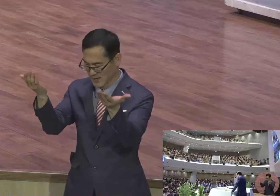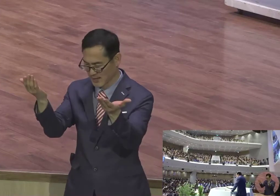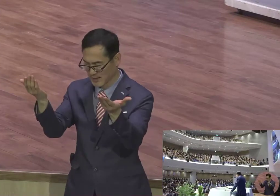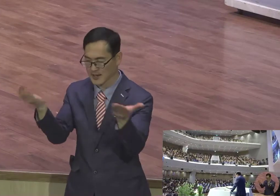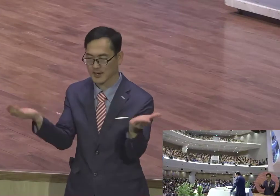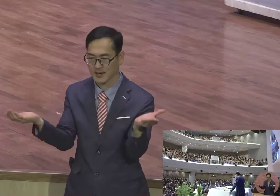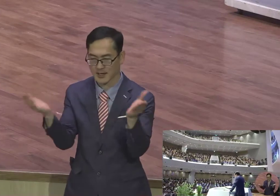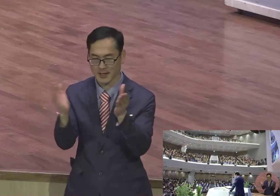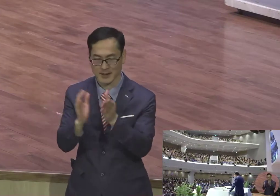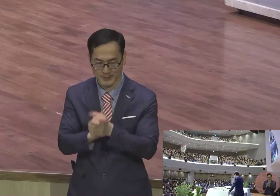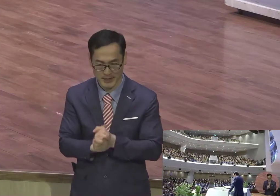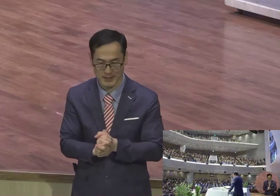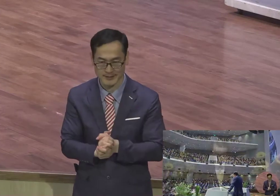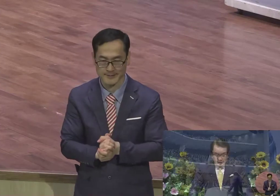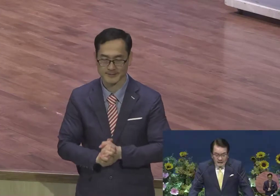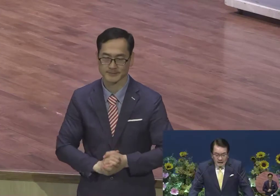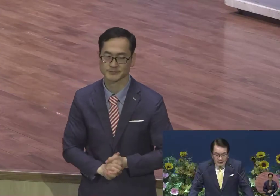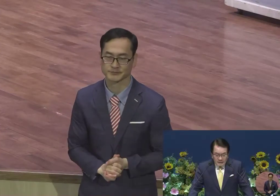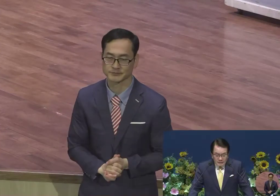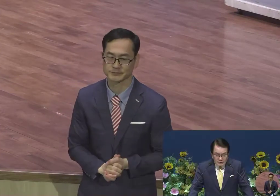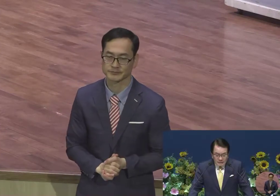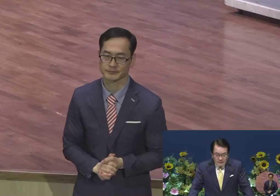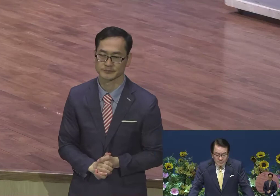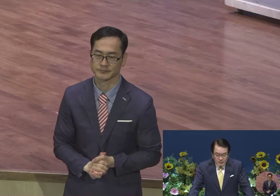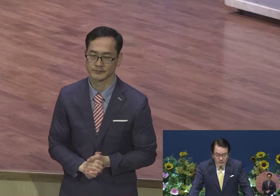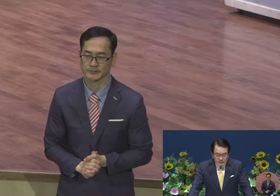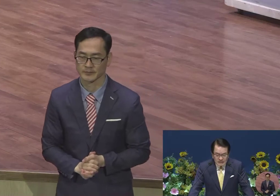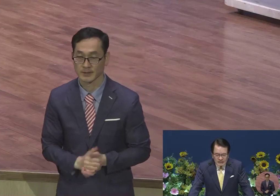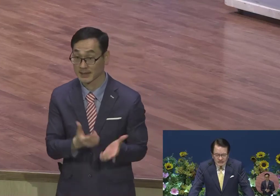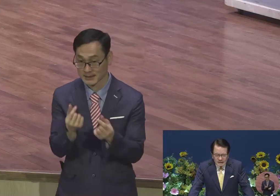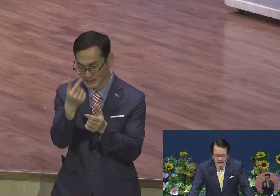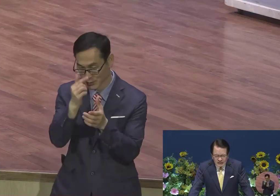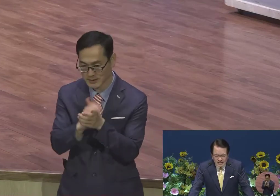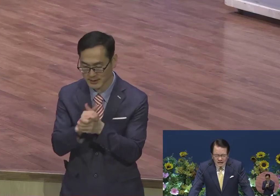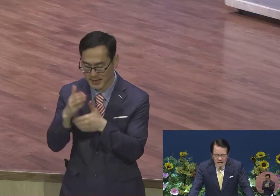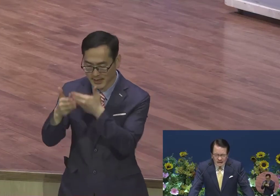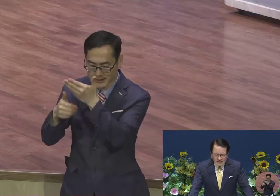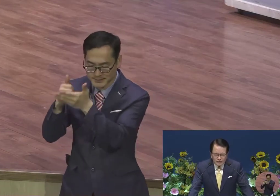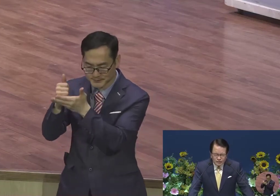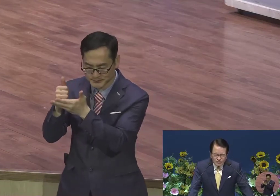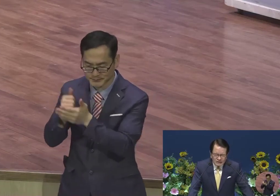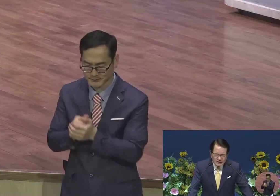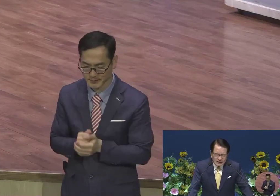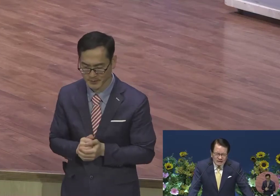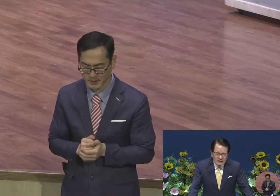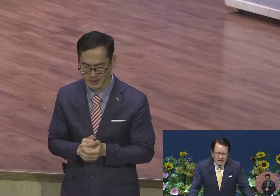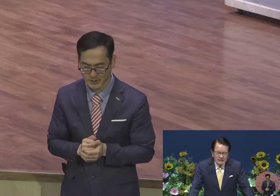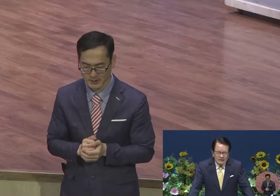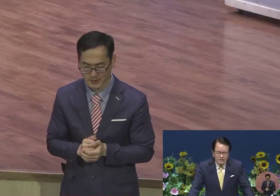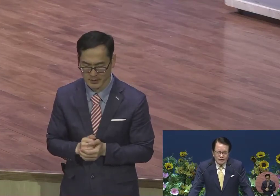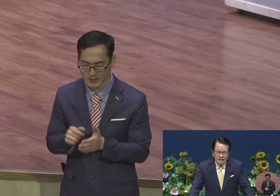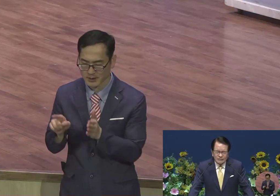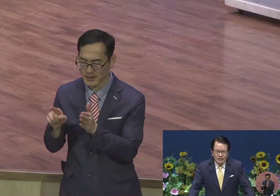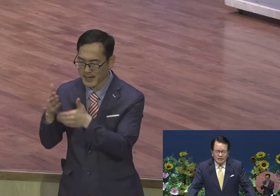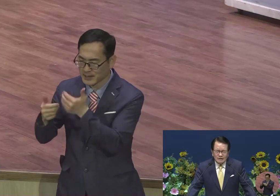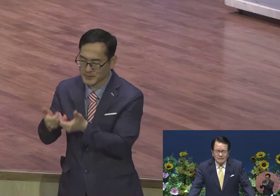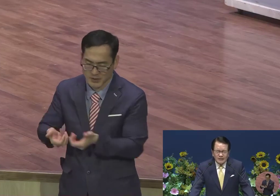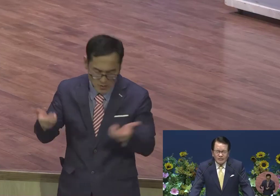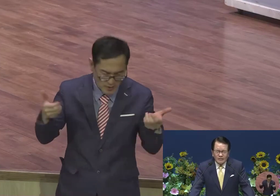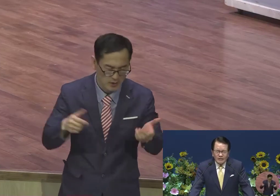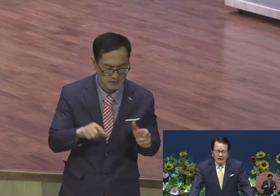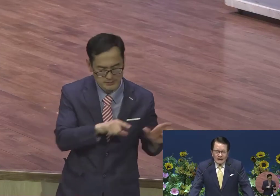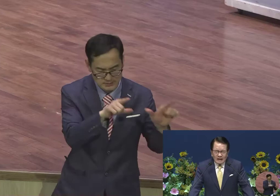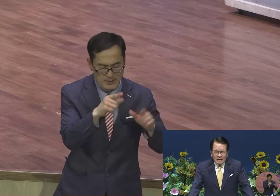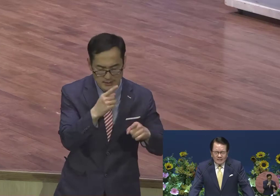아멘 하나님 아버지 불신자 상태에 있다가 아니 무속생활 하다가 예수의 이도를